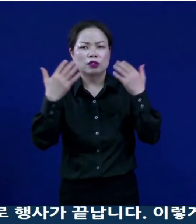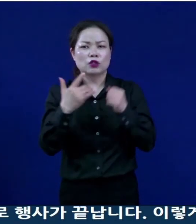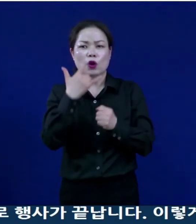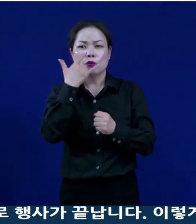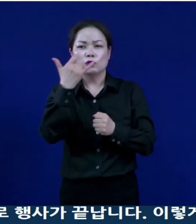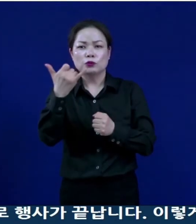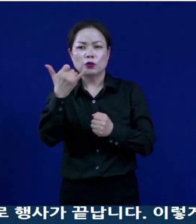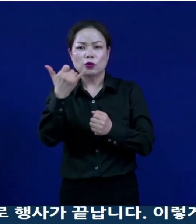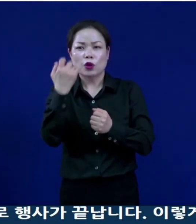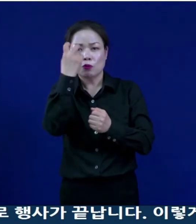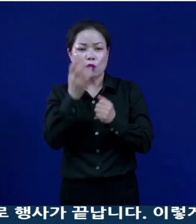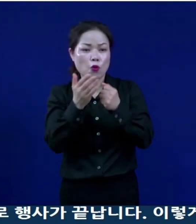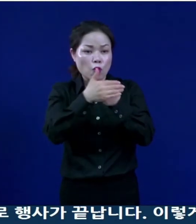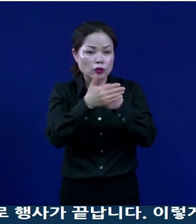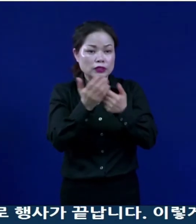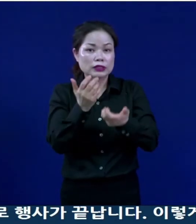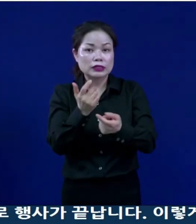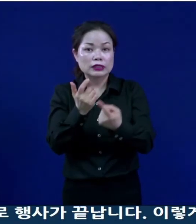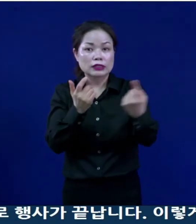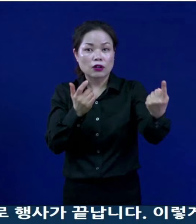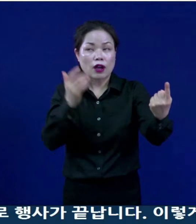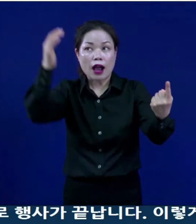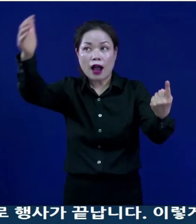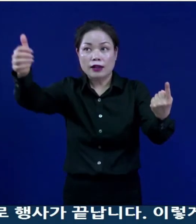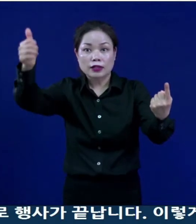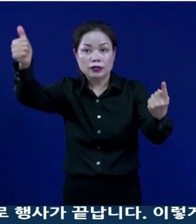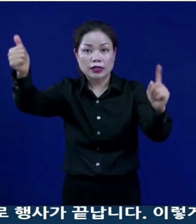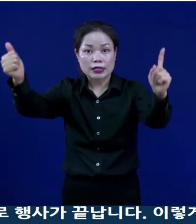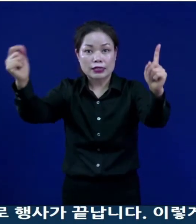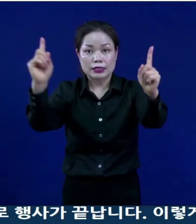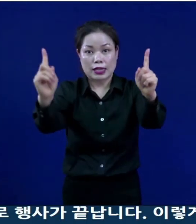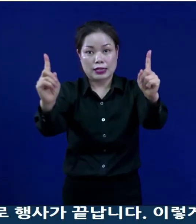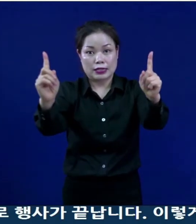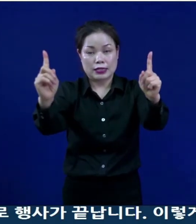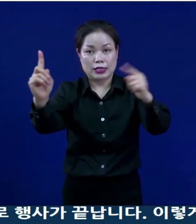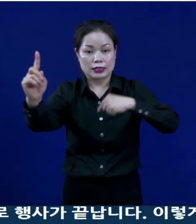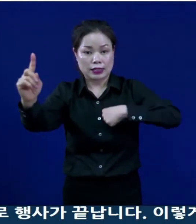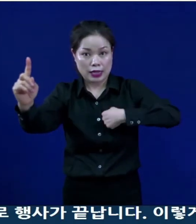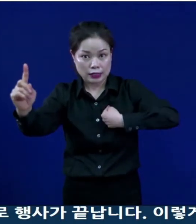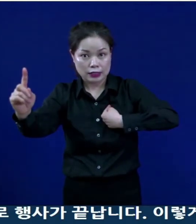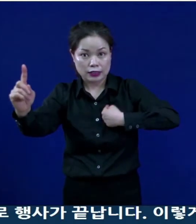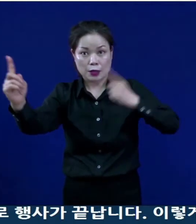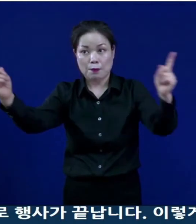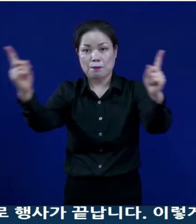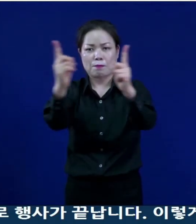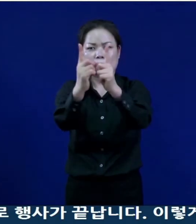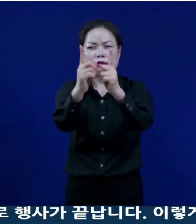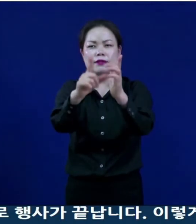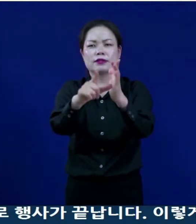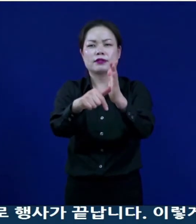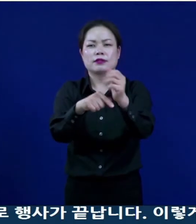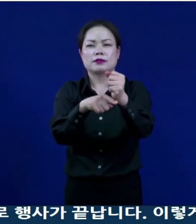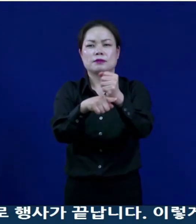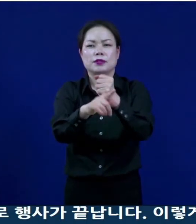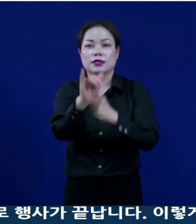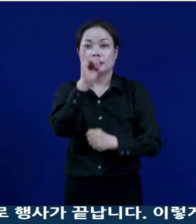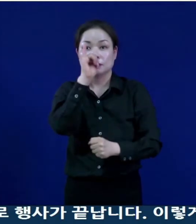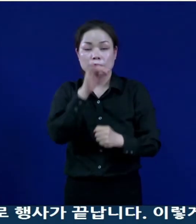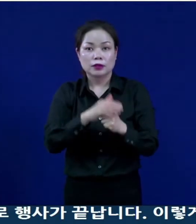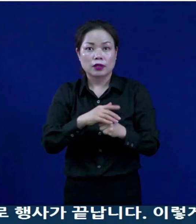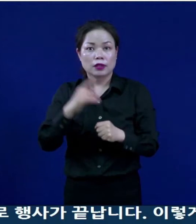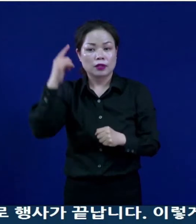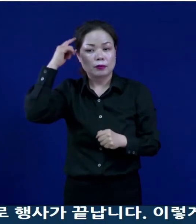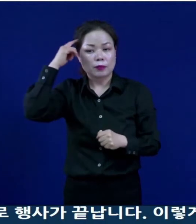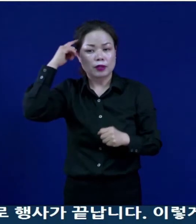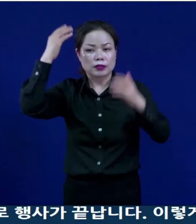보호에서 떠나서 하나님과 1대1로 자신이 스스로 마주 만나는 시기를 의미합니다. 머리에